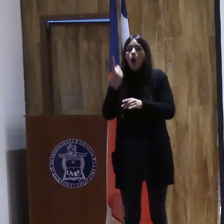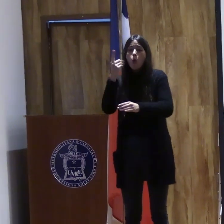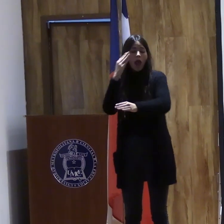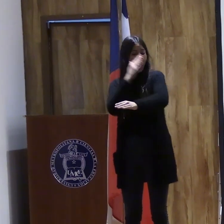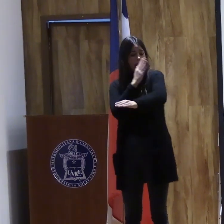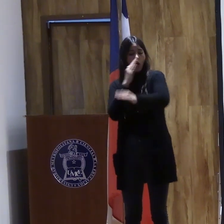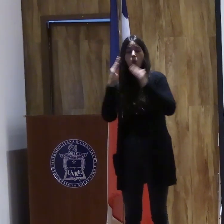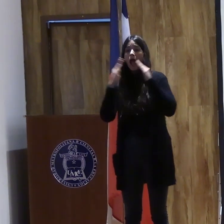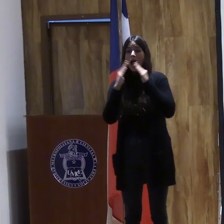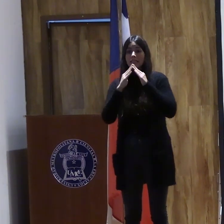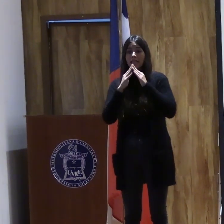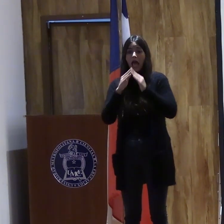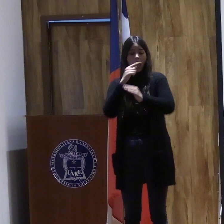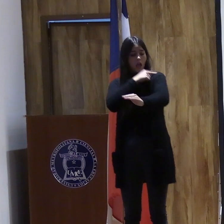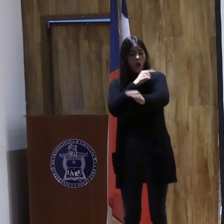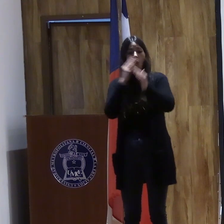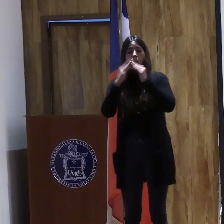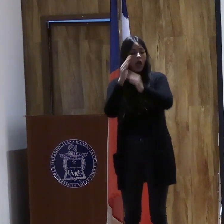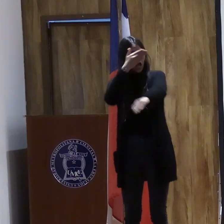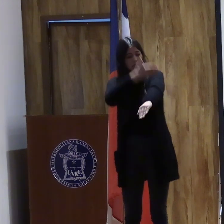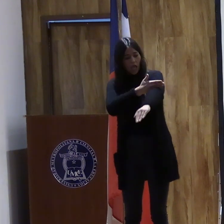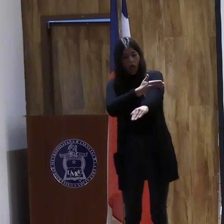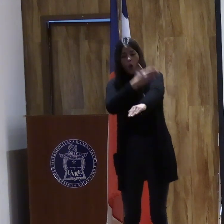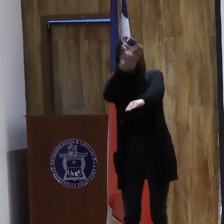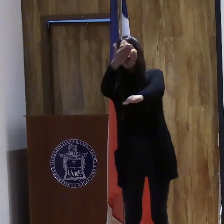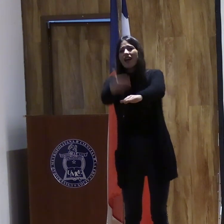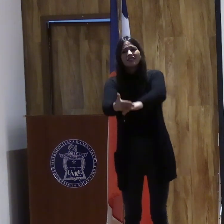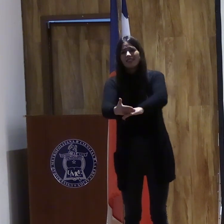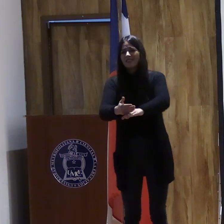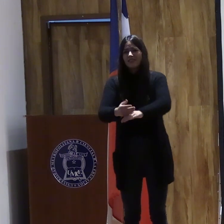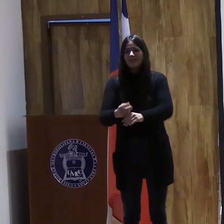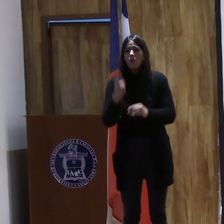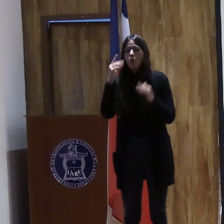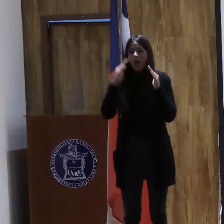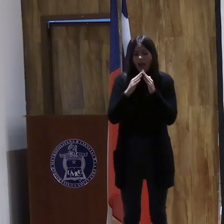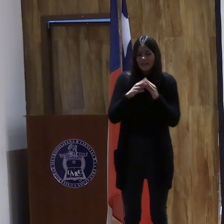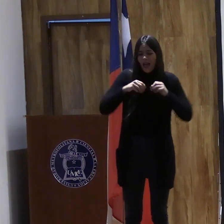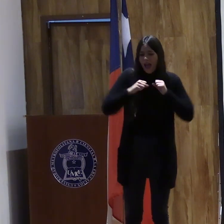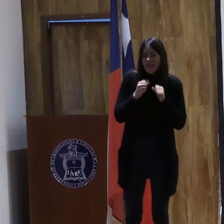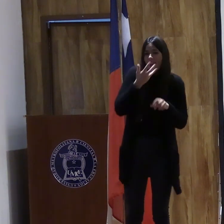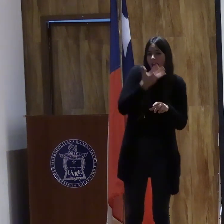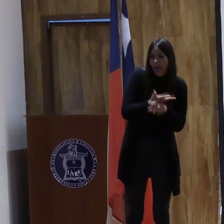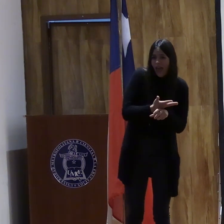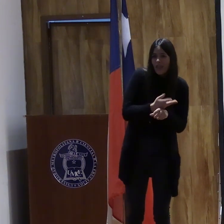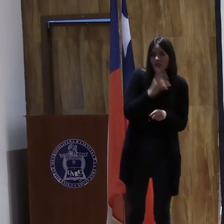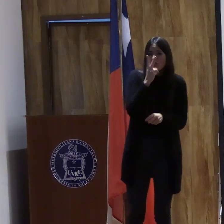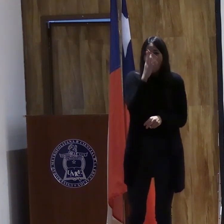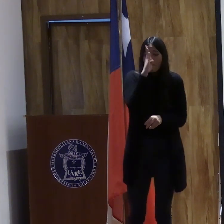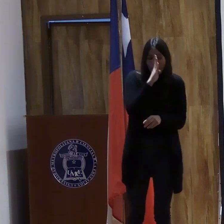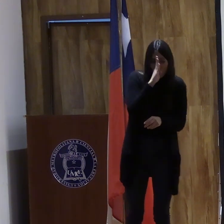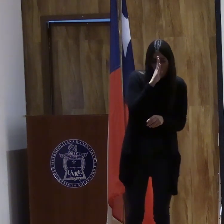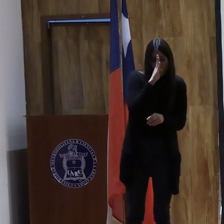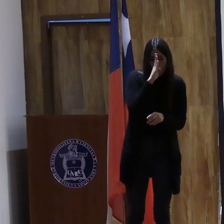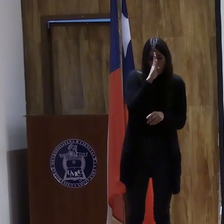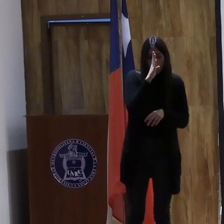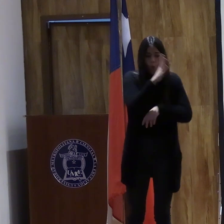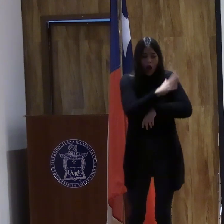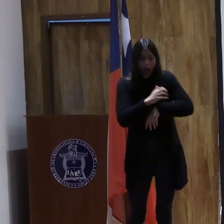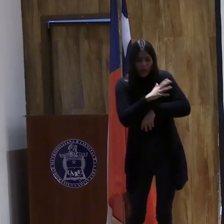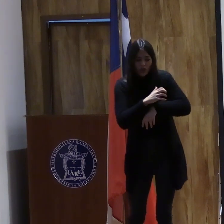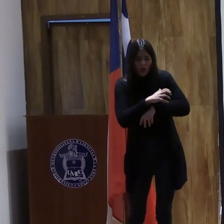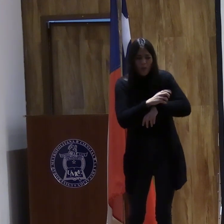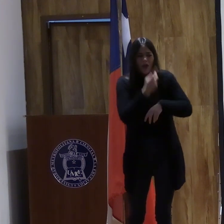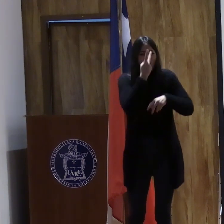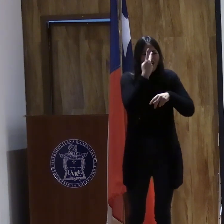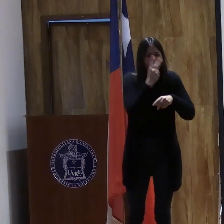cada 50 kilómetros. Bueno. En una casa tenemos un gallinero y tenemos 2 perritos y un gato que no tienen nada que